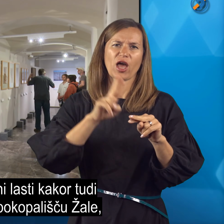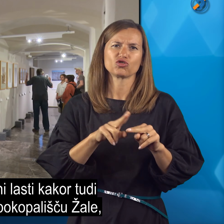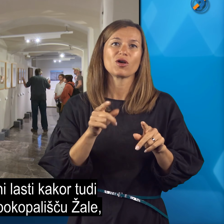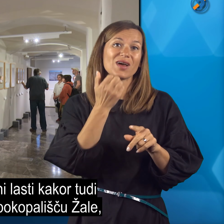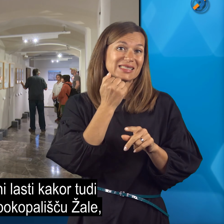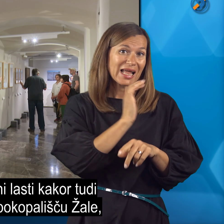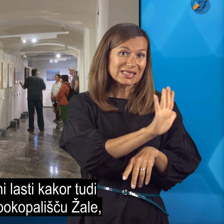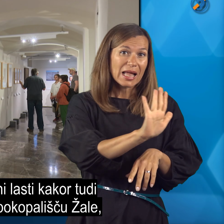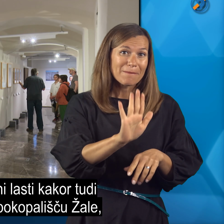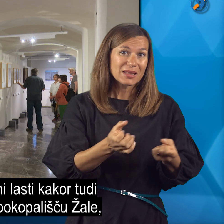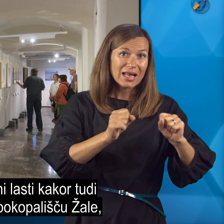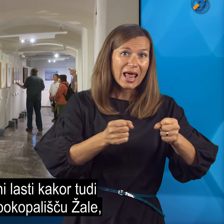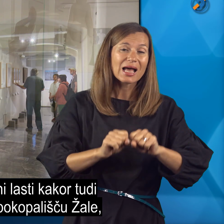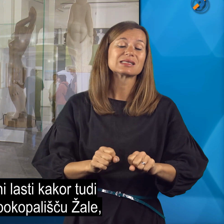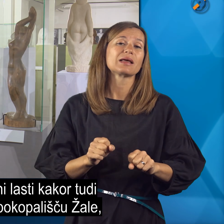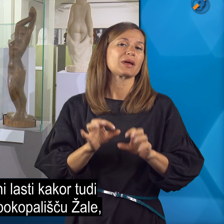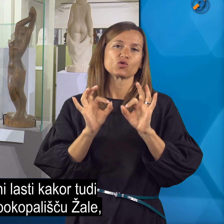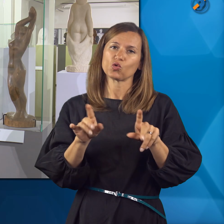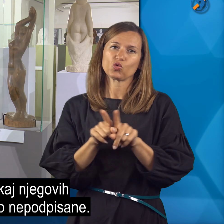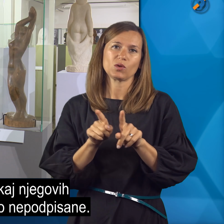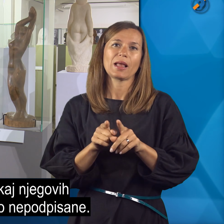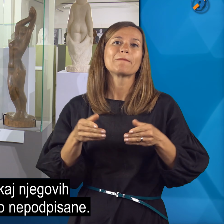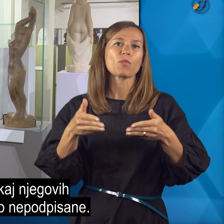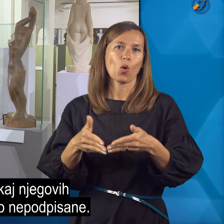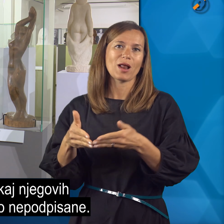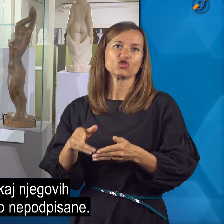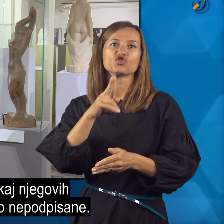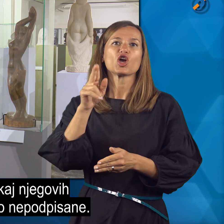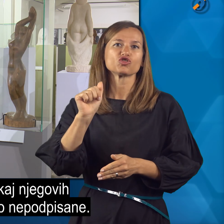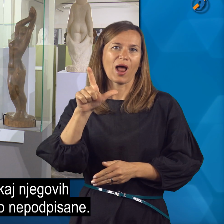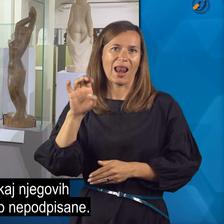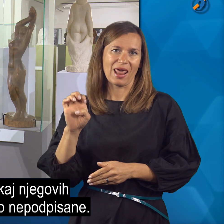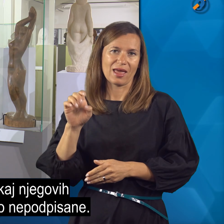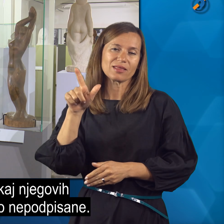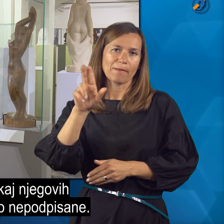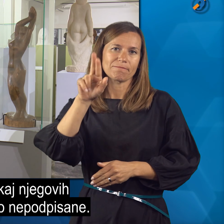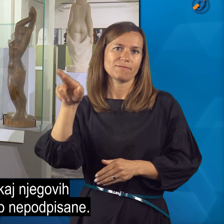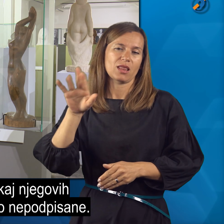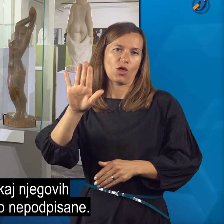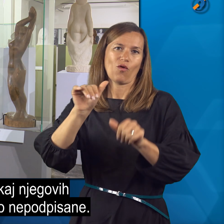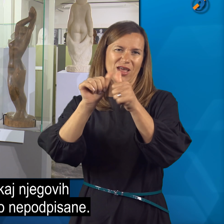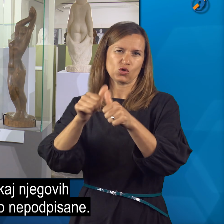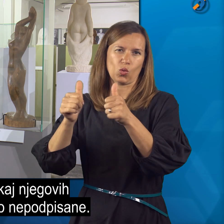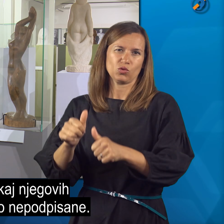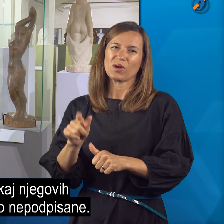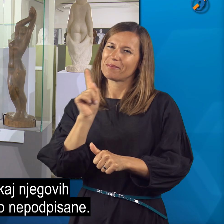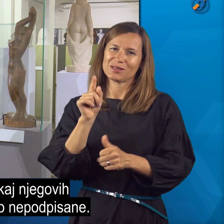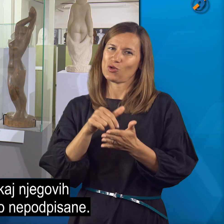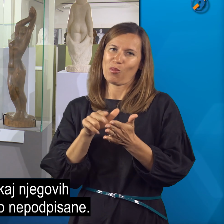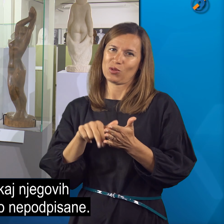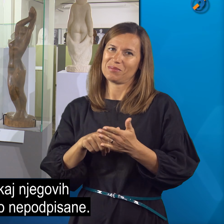kakor tudi nedvomno na pokopališču Žale, kjer je nekaj njegovih skulptur, ki so